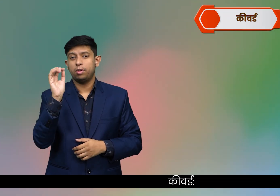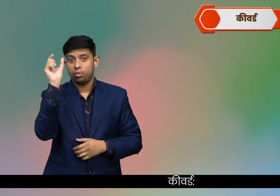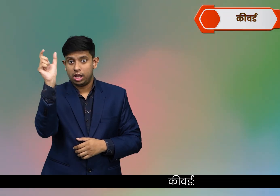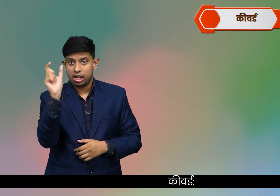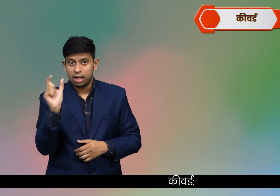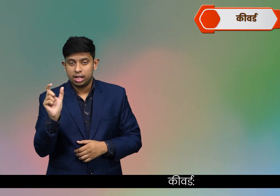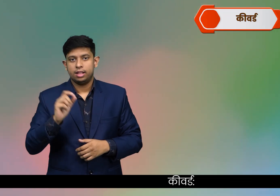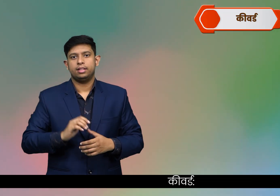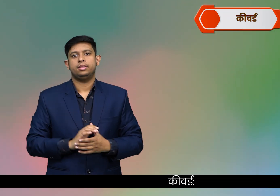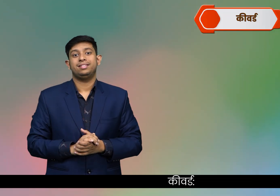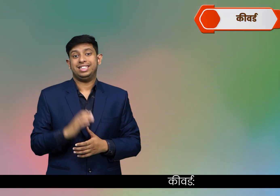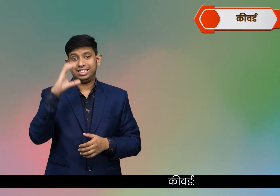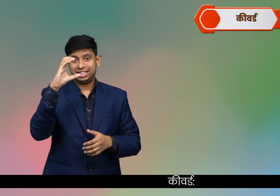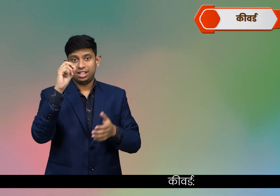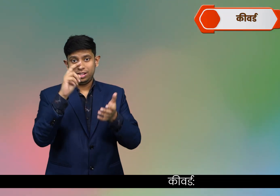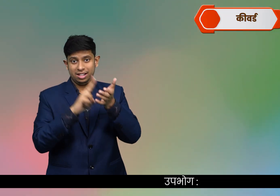कीवर्ड: